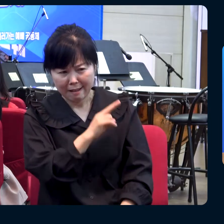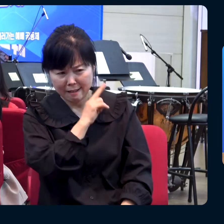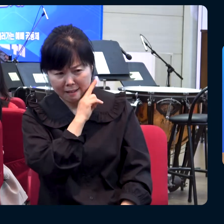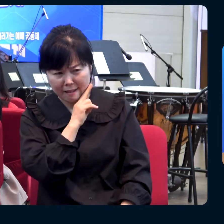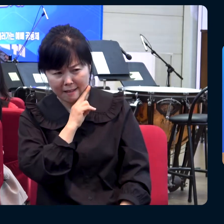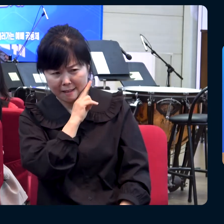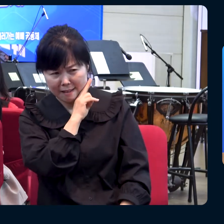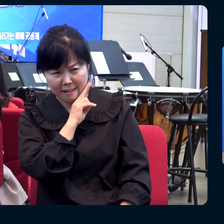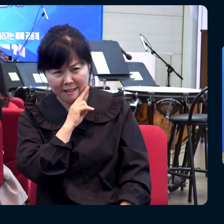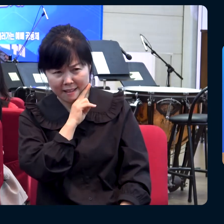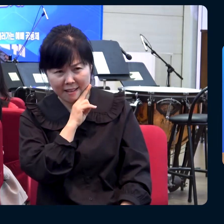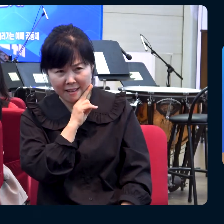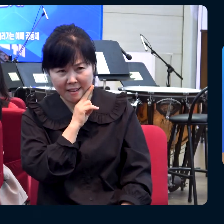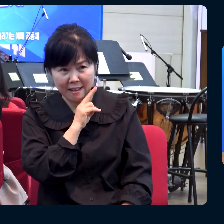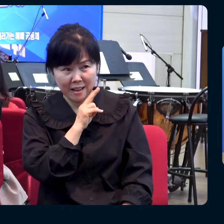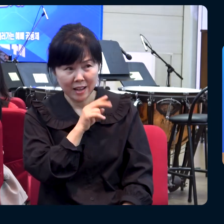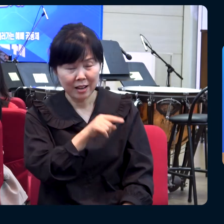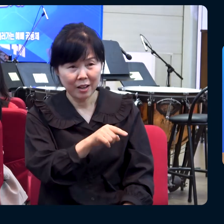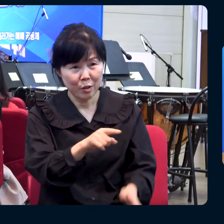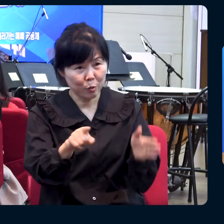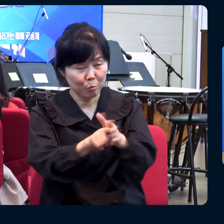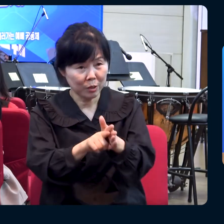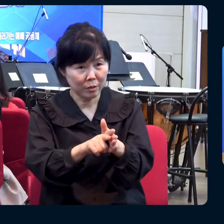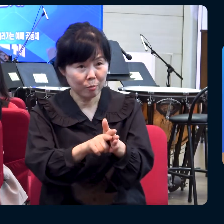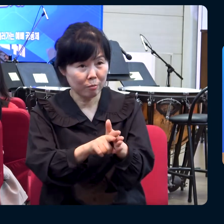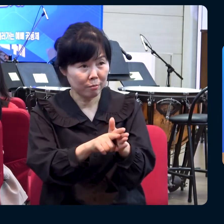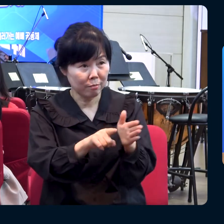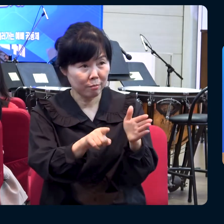못할 문제가 좀 있어 보이는 아들이었을까요?